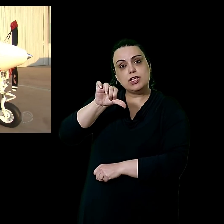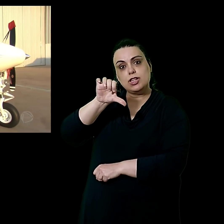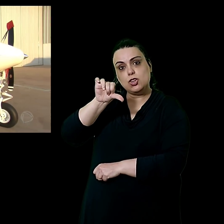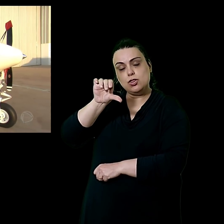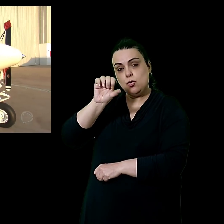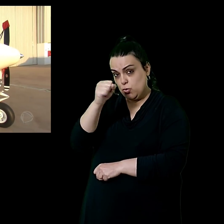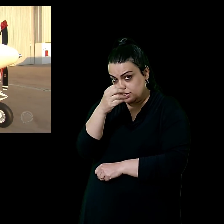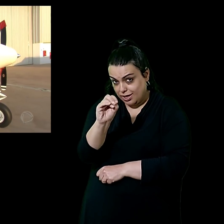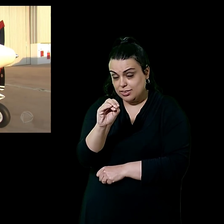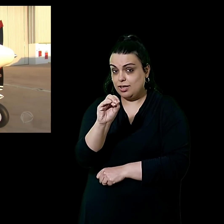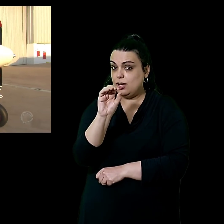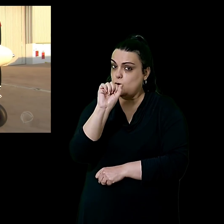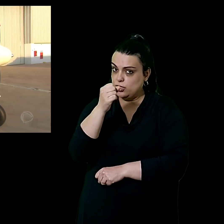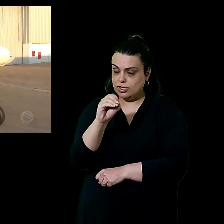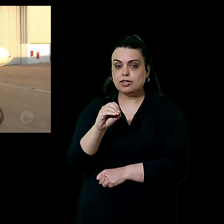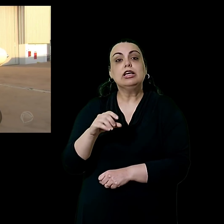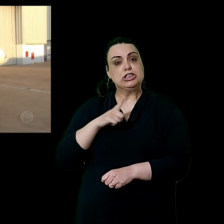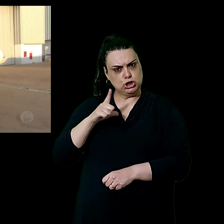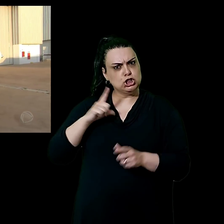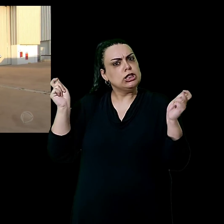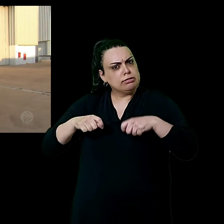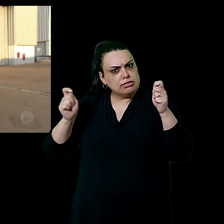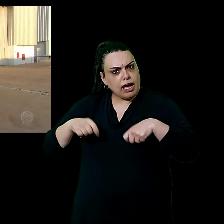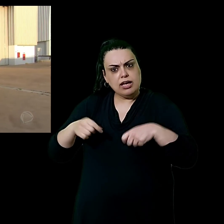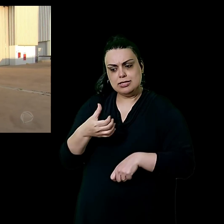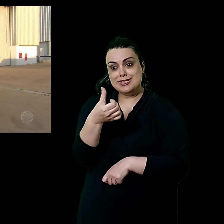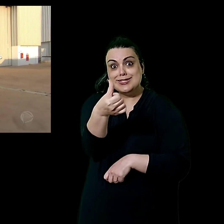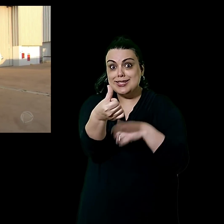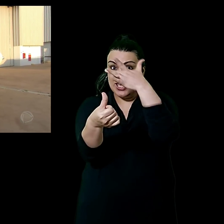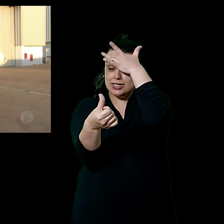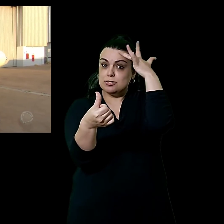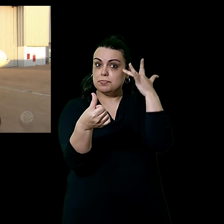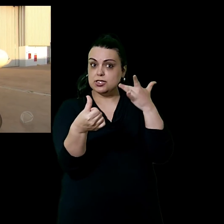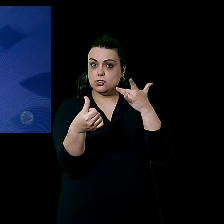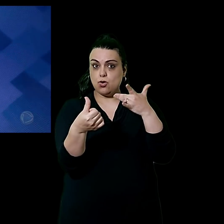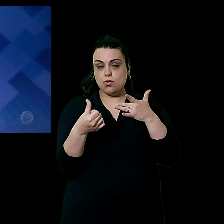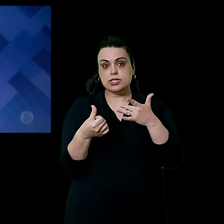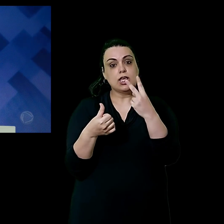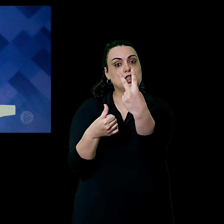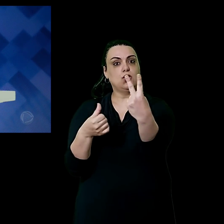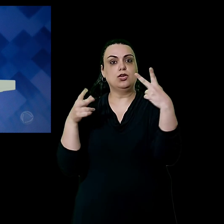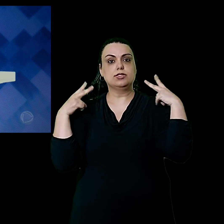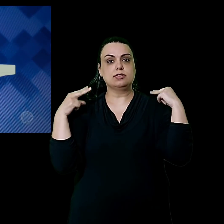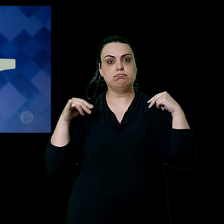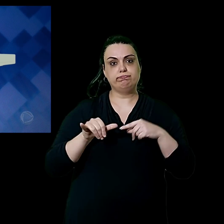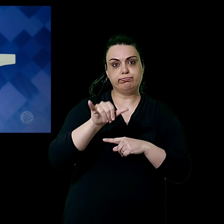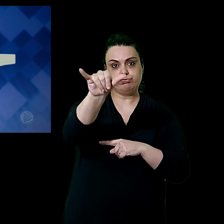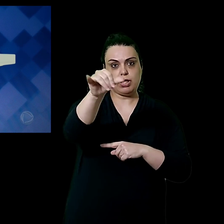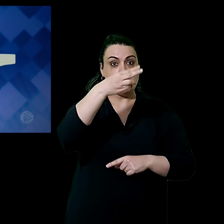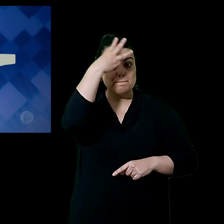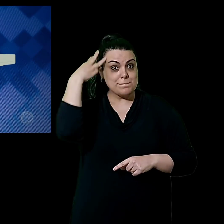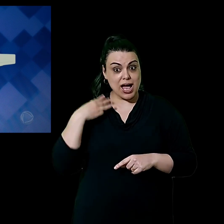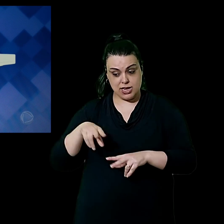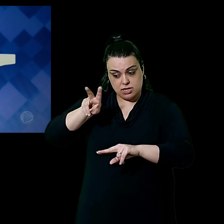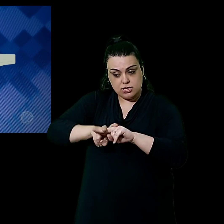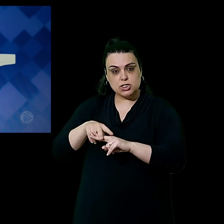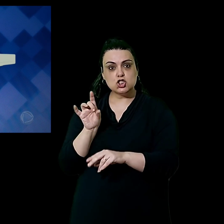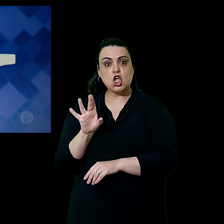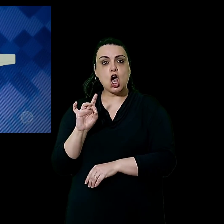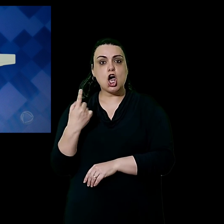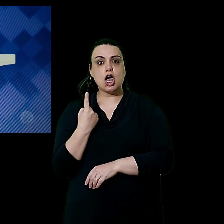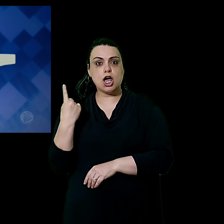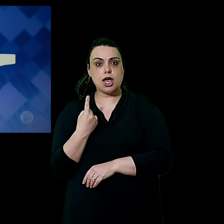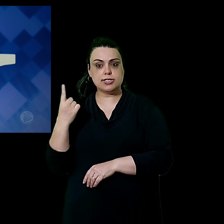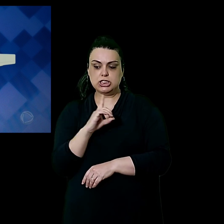tinha capacidade para levar 6 passageiros e 2 tripulantes. Marília Mendonça estava sentada sozinha